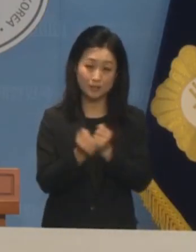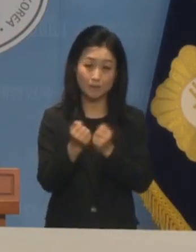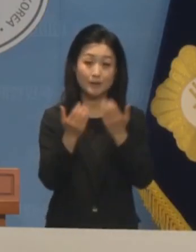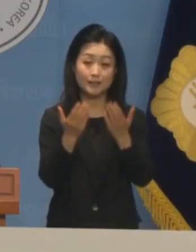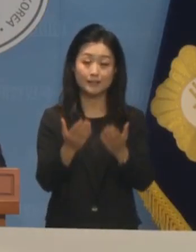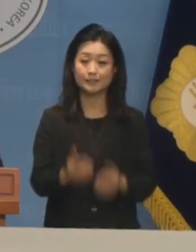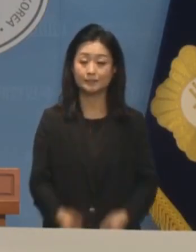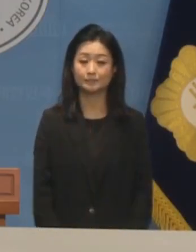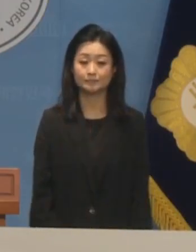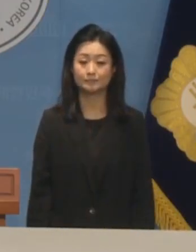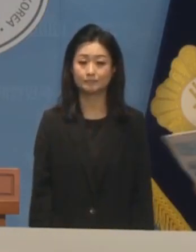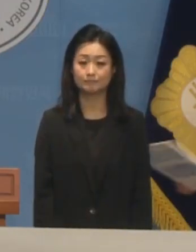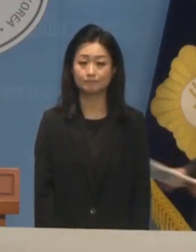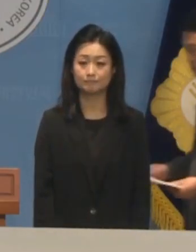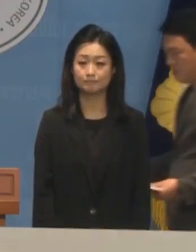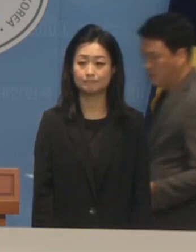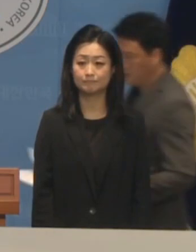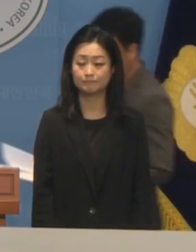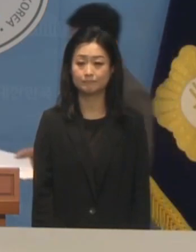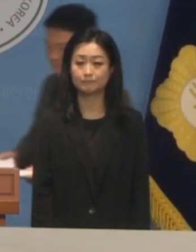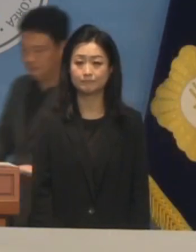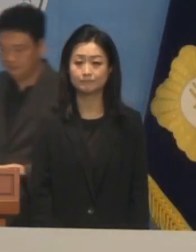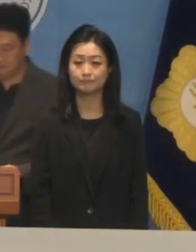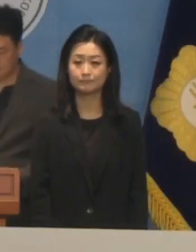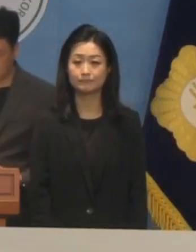주시기 바랍니다.